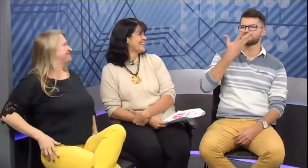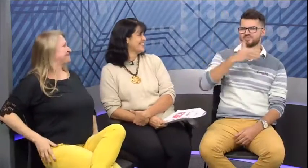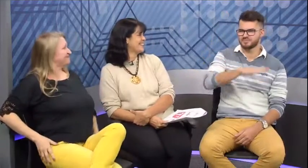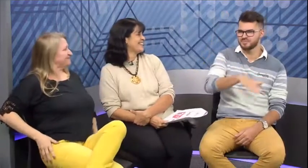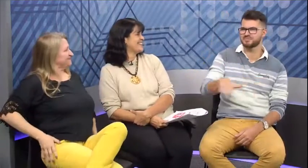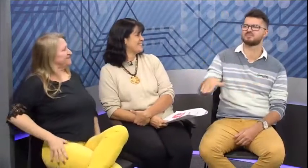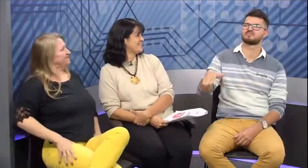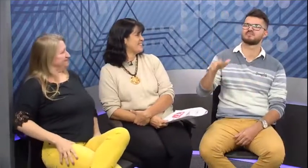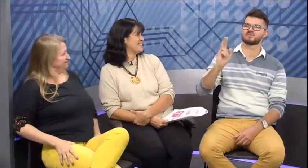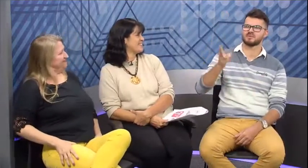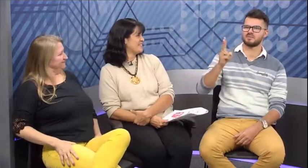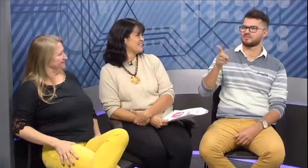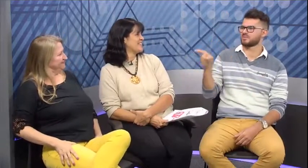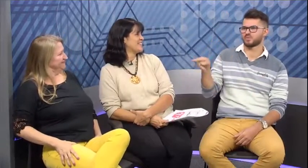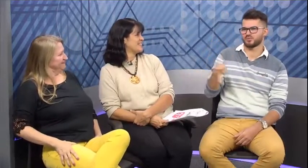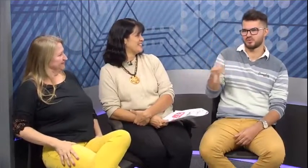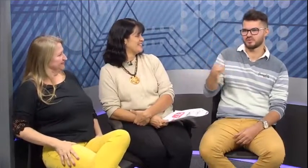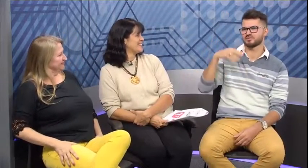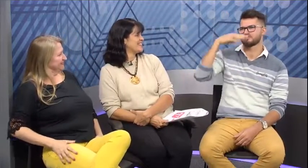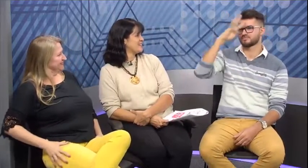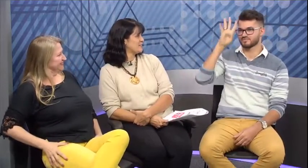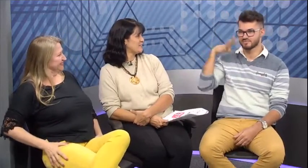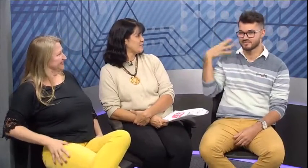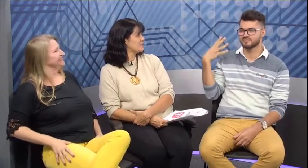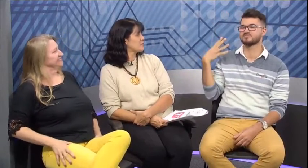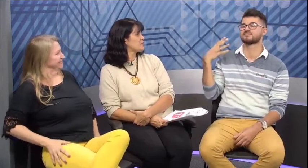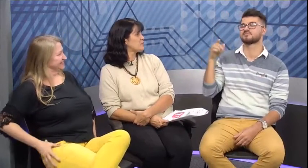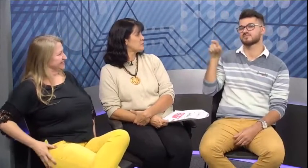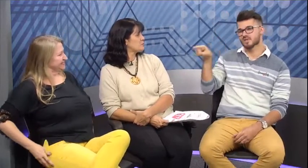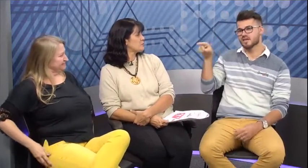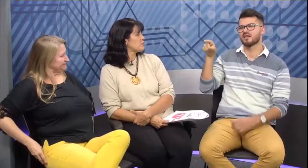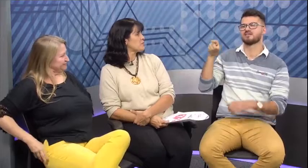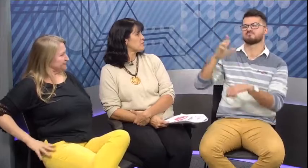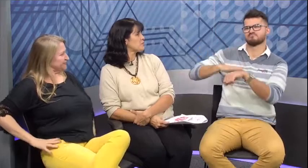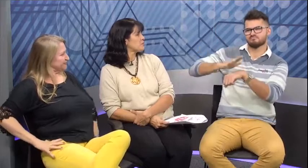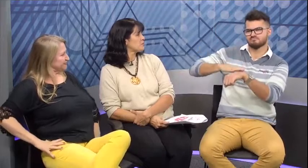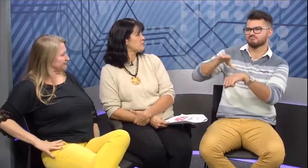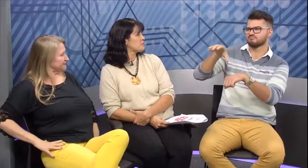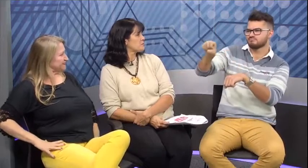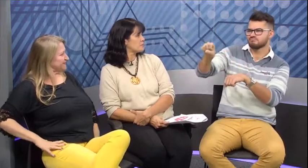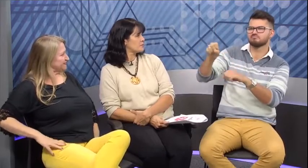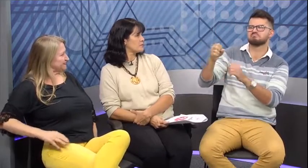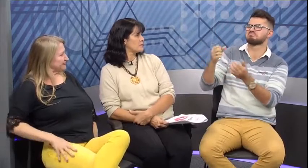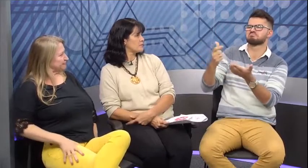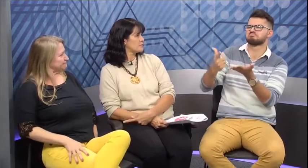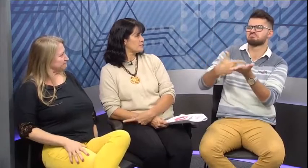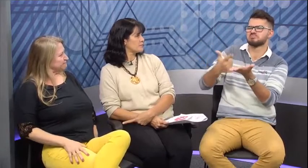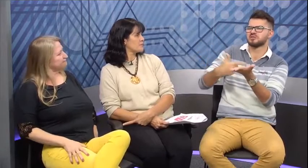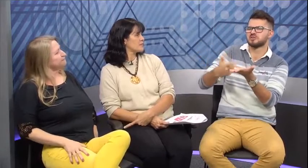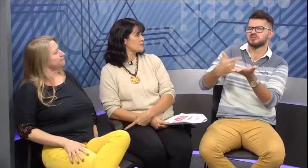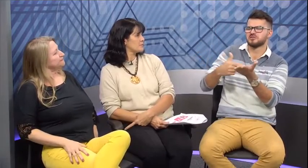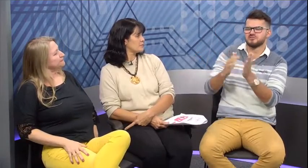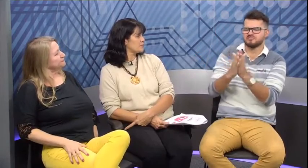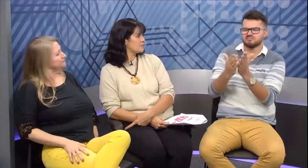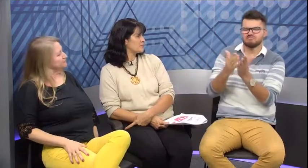verdade, eu me recordo de quando éramos, né, eu era criança e a professora Tirza, né, e a professora Cleusa também